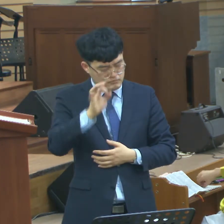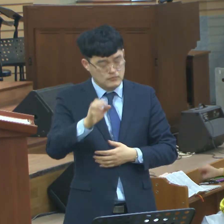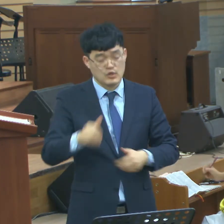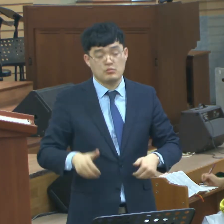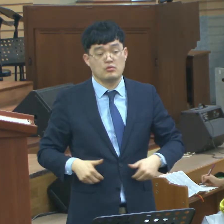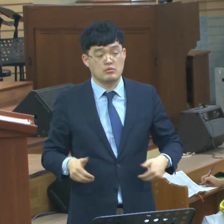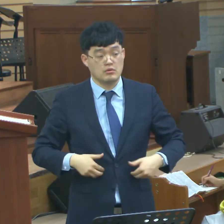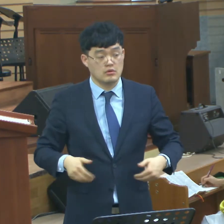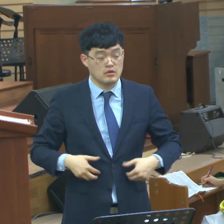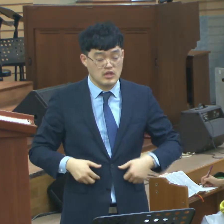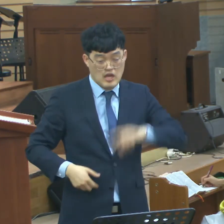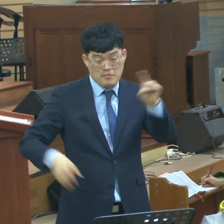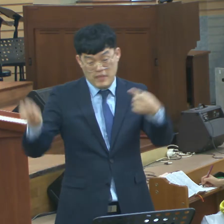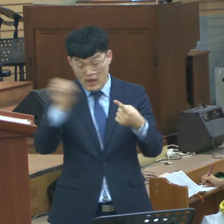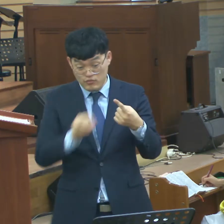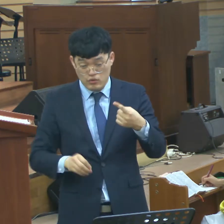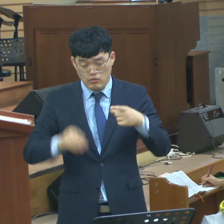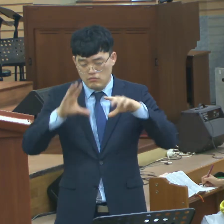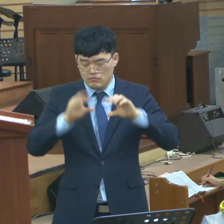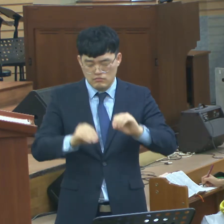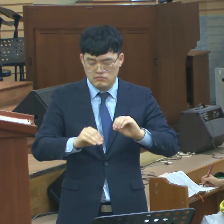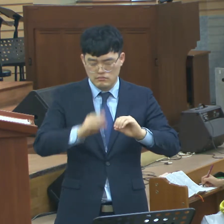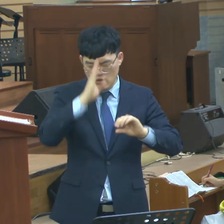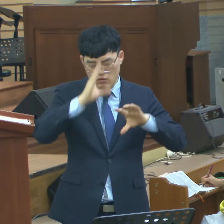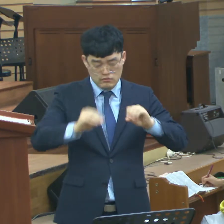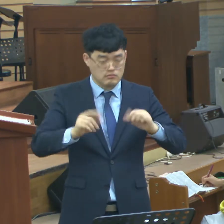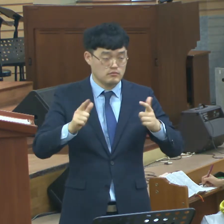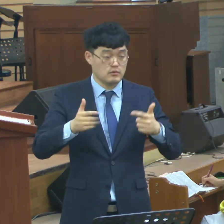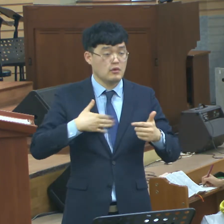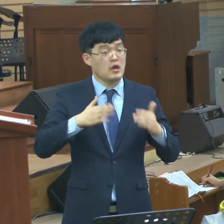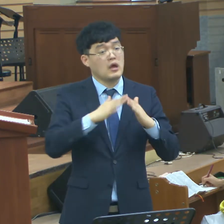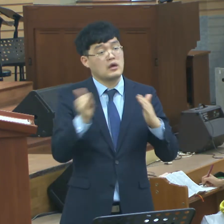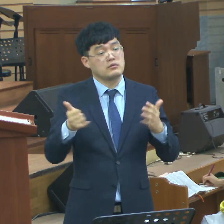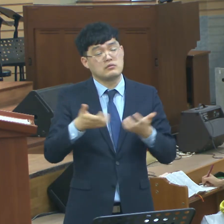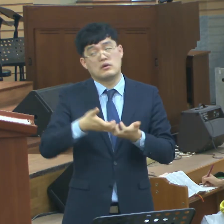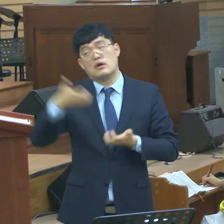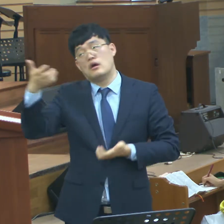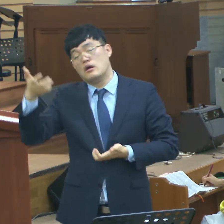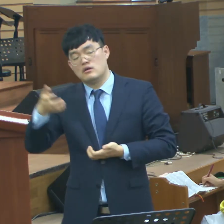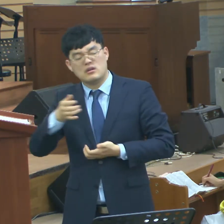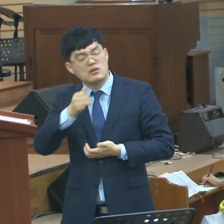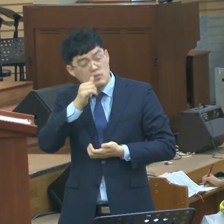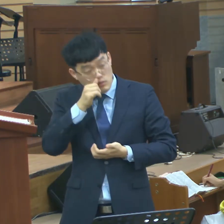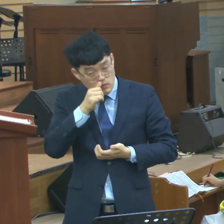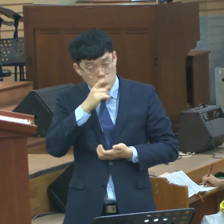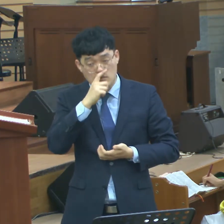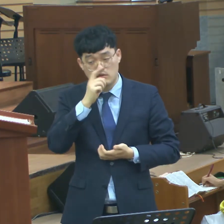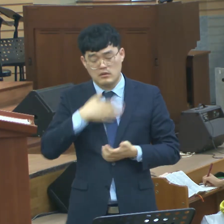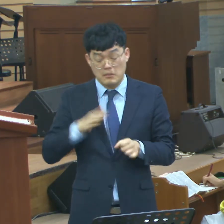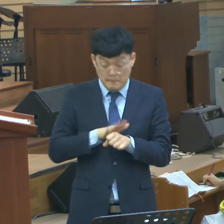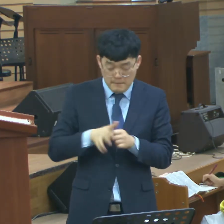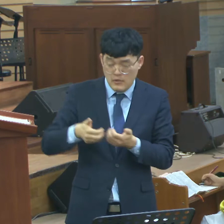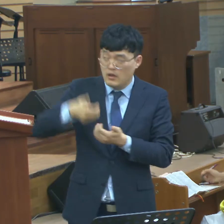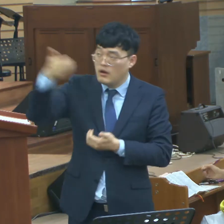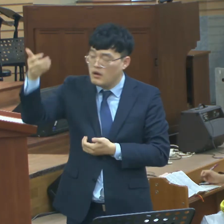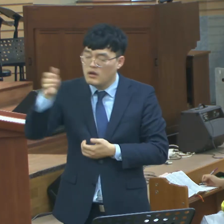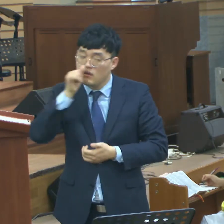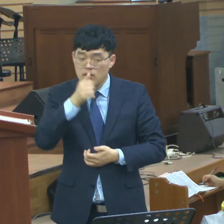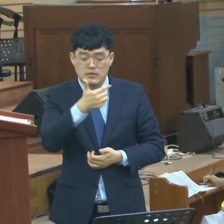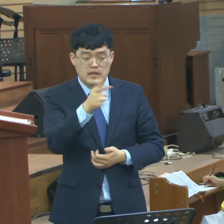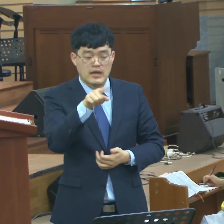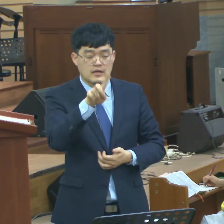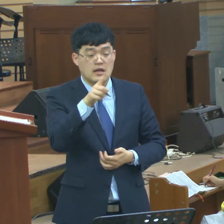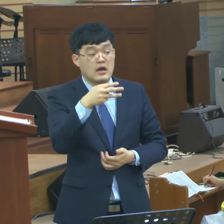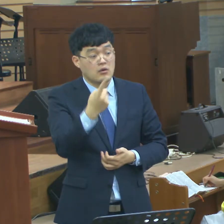아니 다 고쳐준다고 해놓고 우리 가족은 왜 죽어? 그럴 수 있어요. 나사로도 죽었고요. 나인성